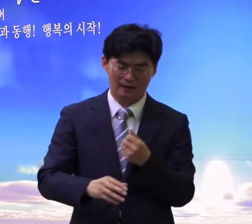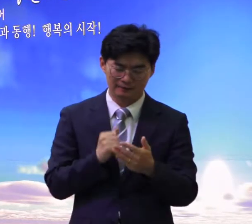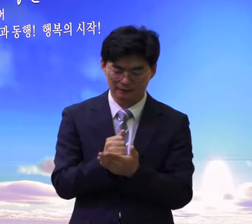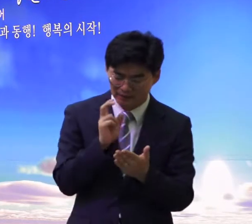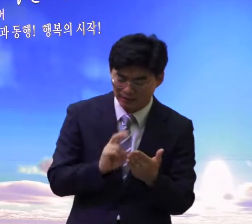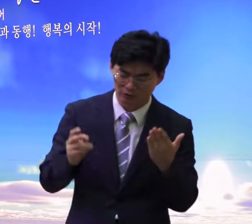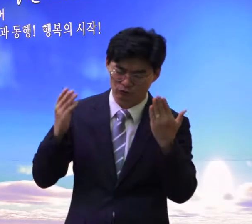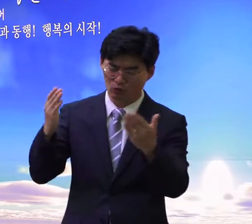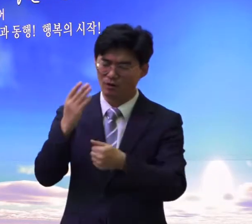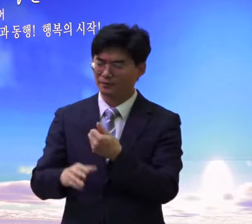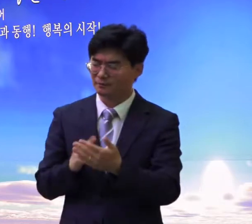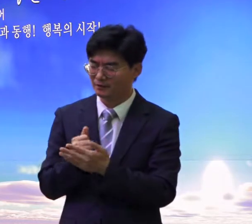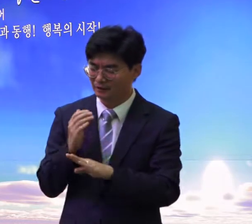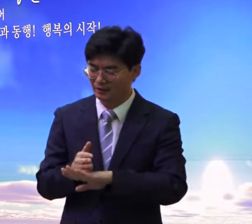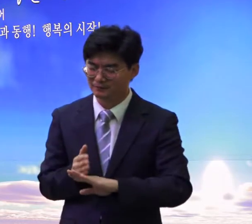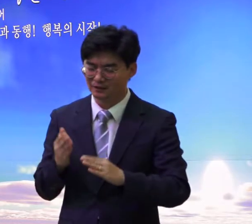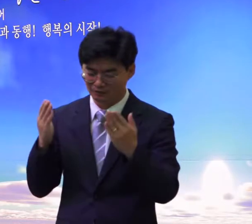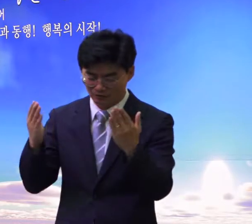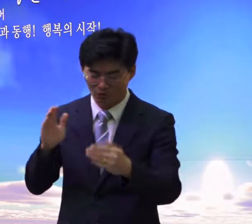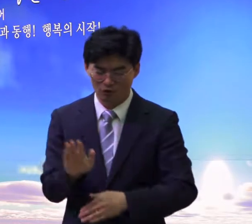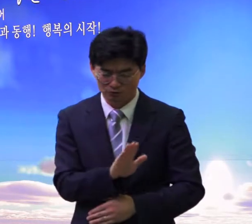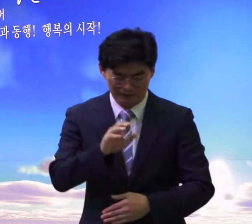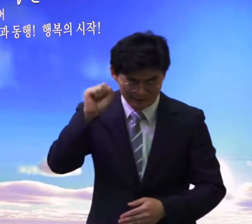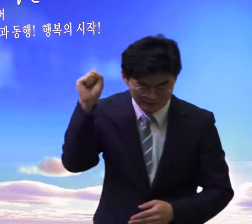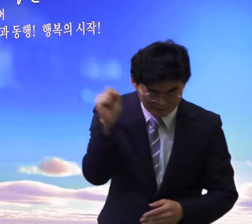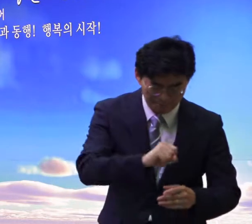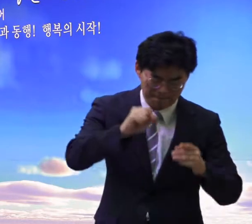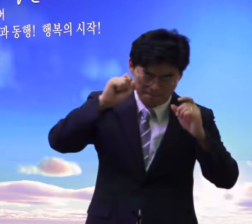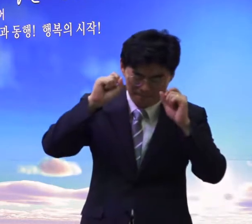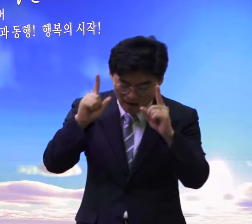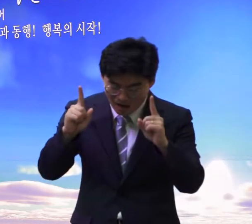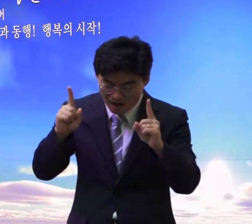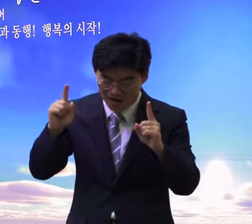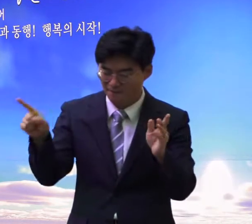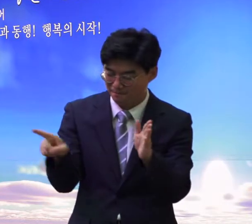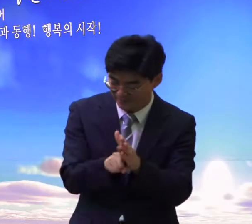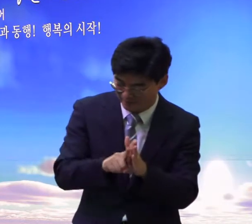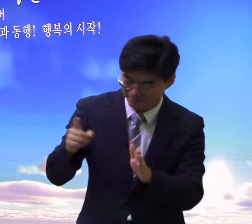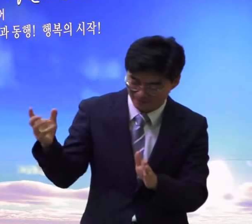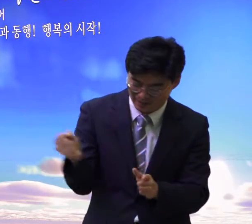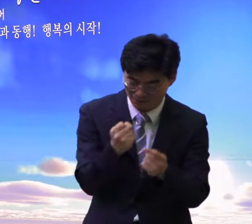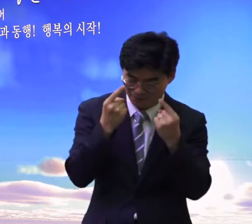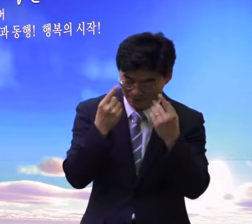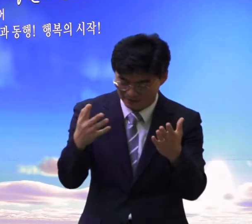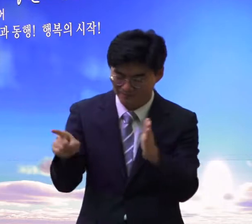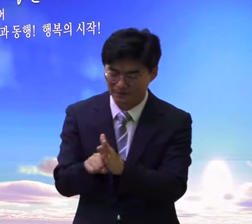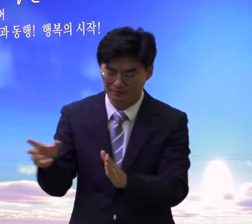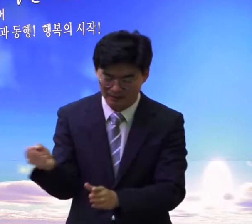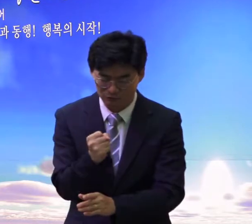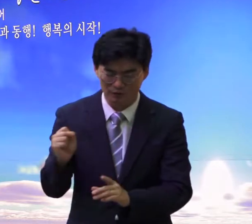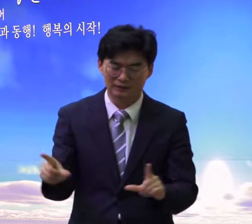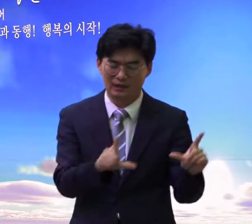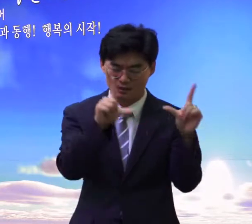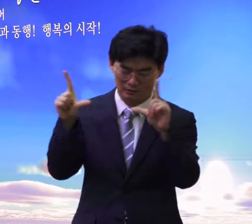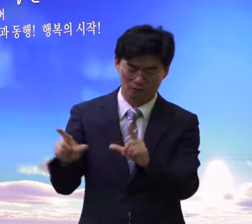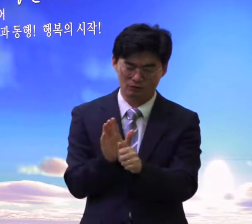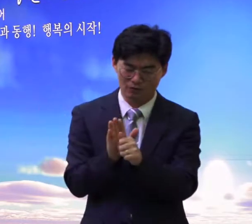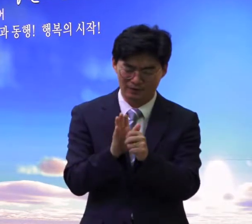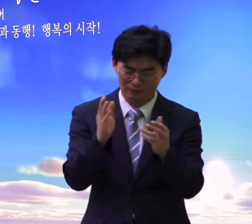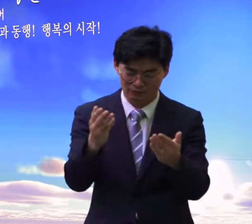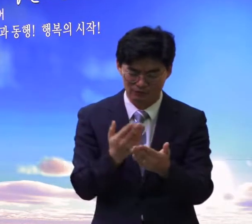하나님께 감사하기로 결단하고 우리의 새벽을 깨우기로 결단하며 온전히 믿음으로 주 앞에 나아가게 하여 주시옵소서.